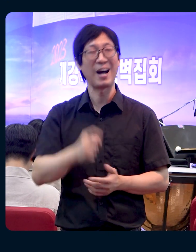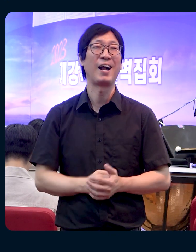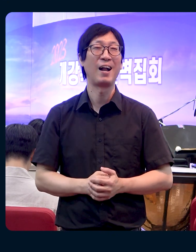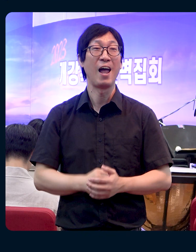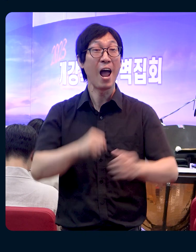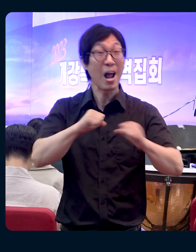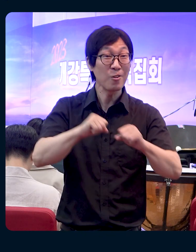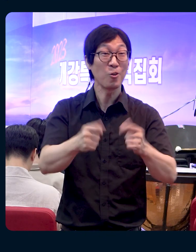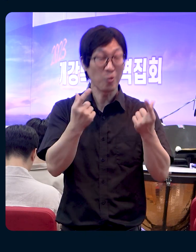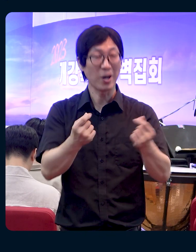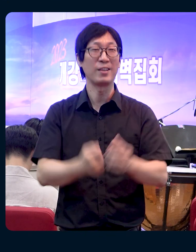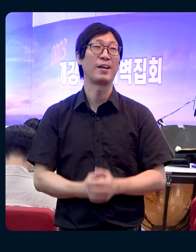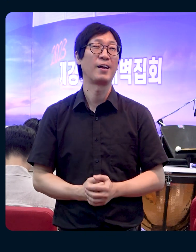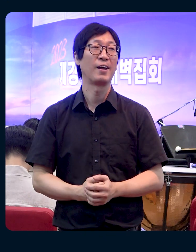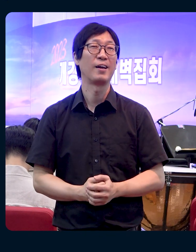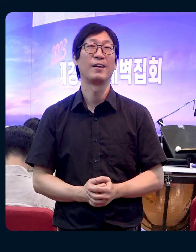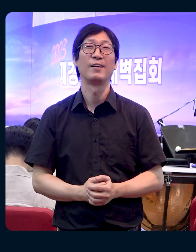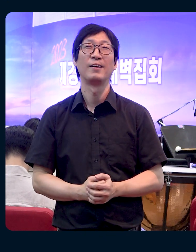마찬가지입니다.